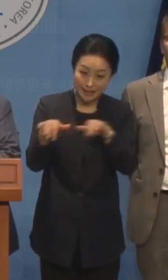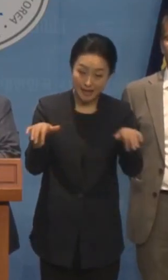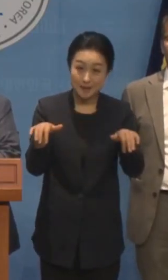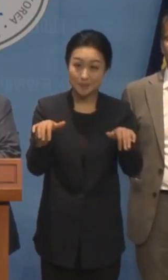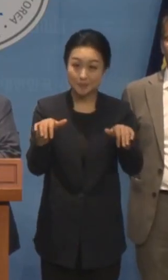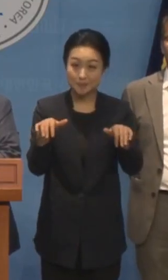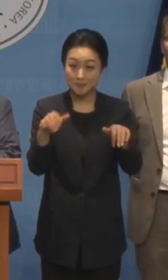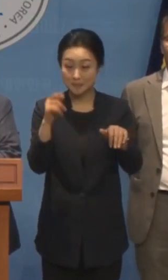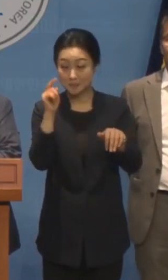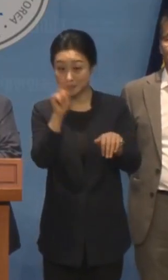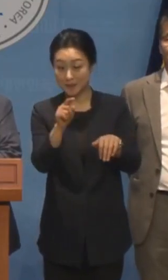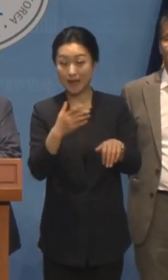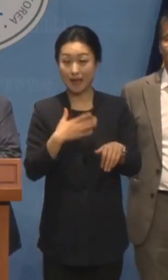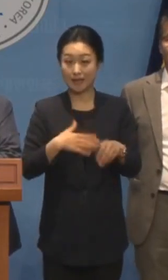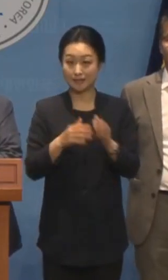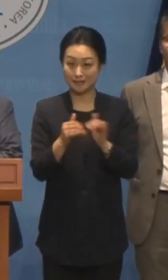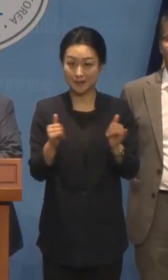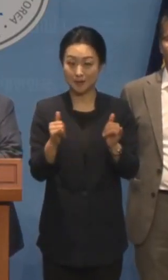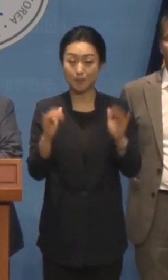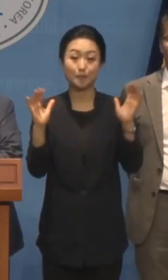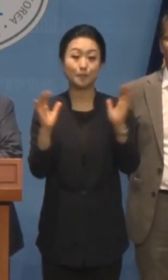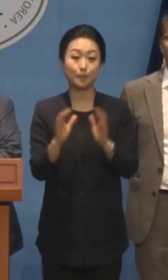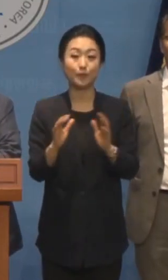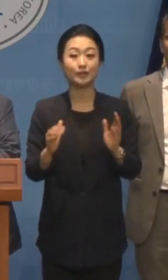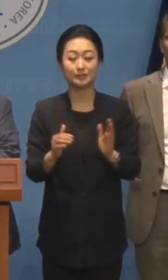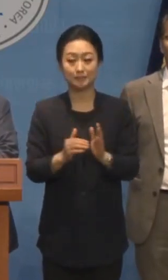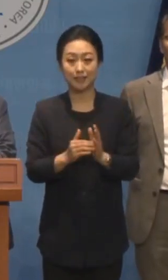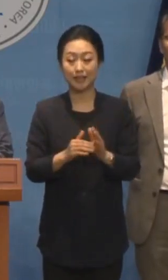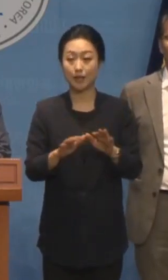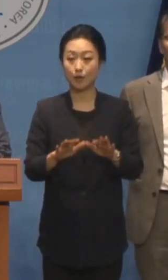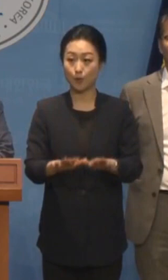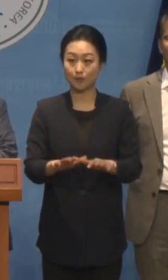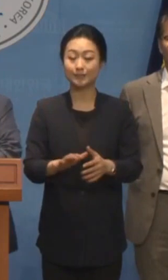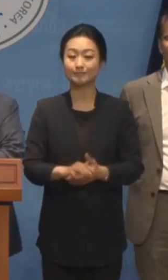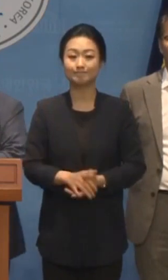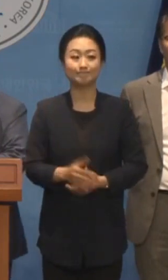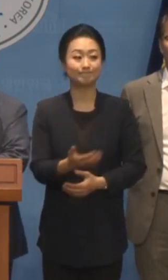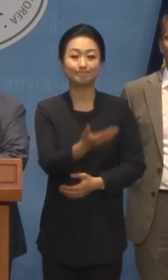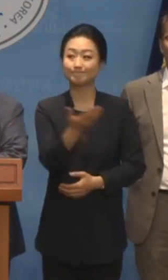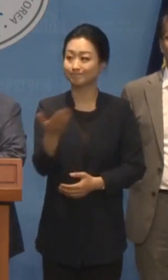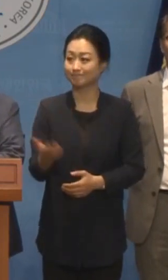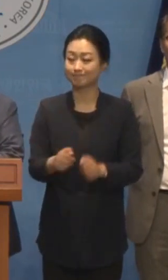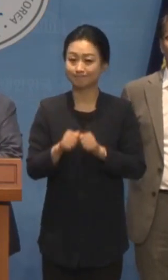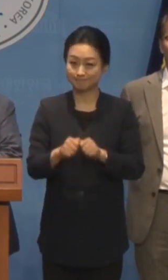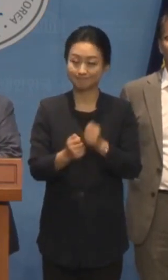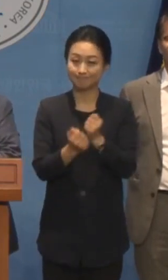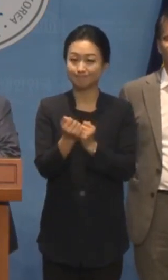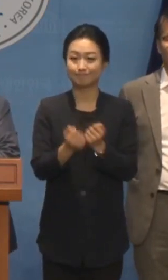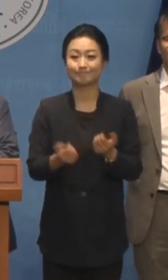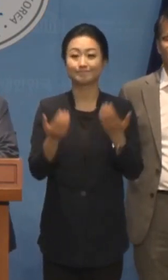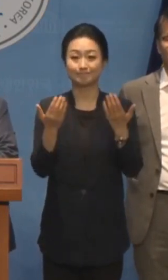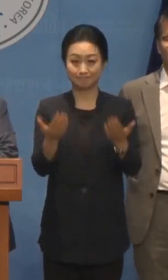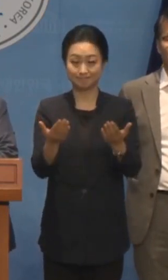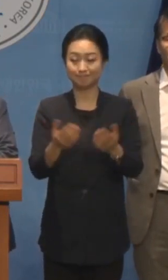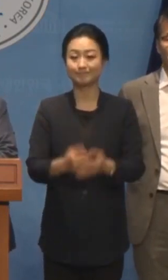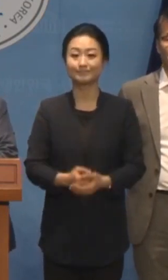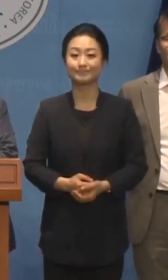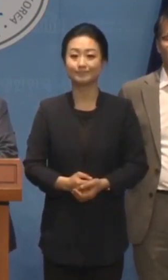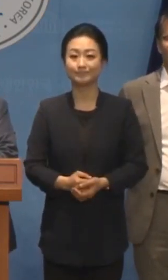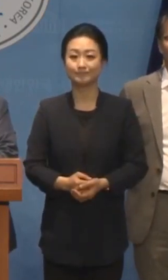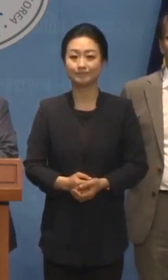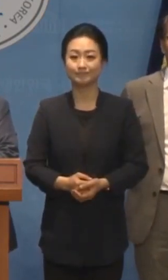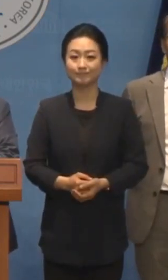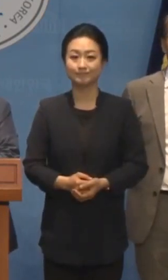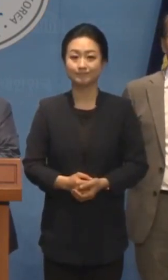모여서 오늘 국회의원들과 함께 이 부분을 우리 국회 출입기자님들께 짧게 브리핑하고자 이렇게